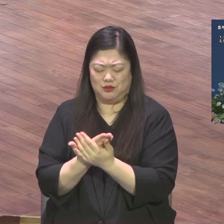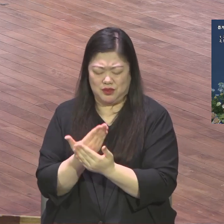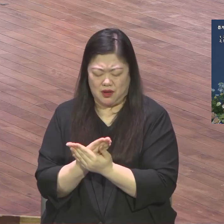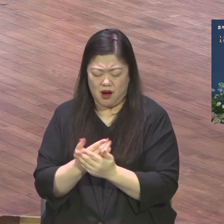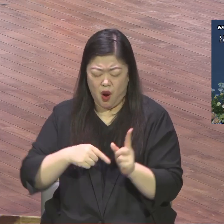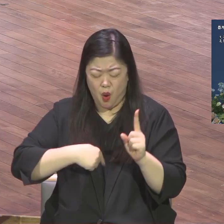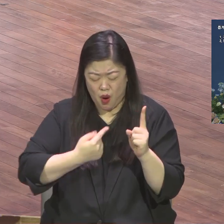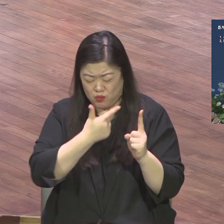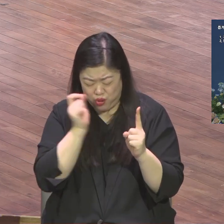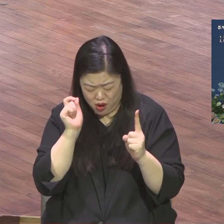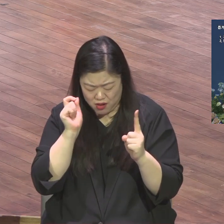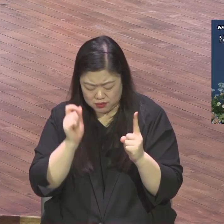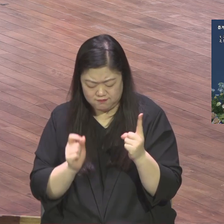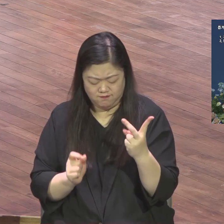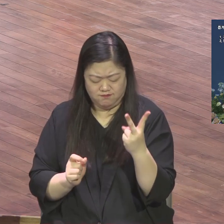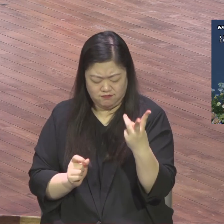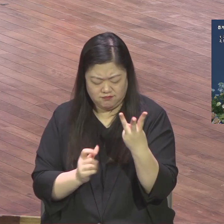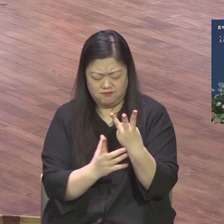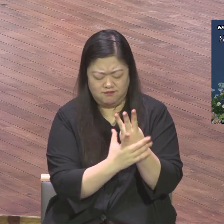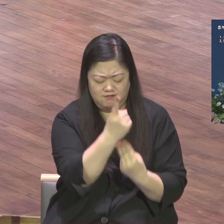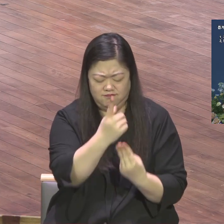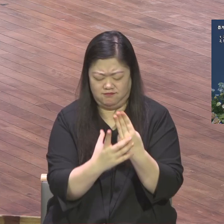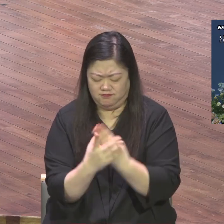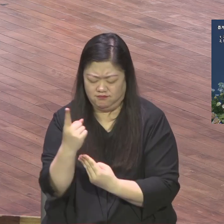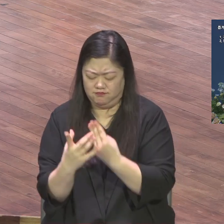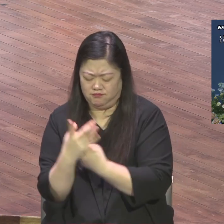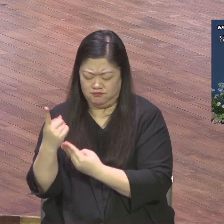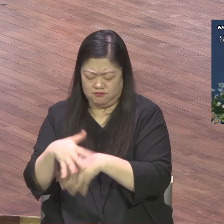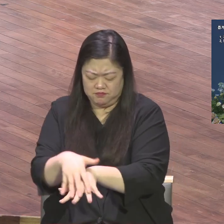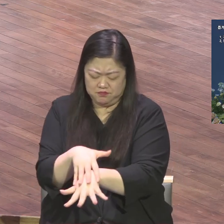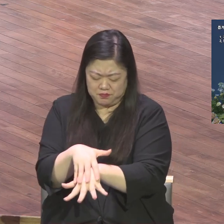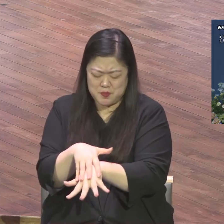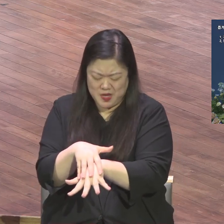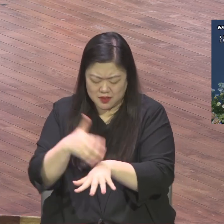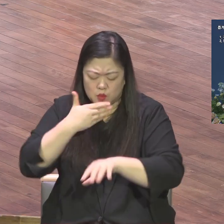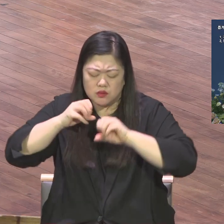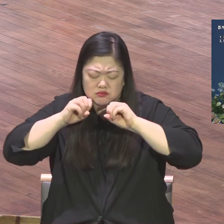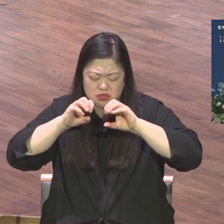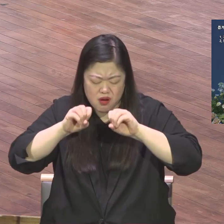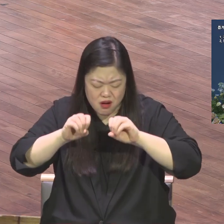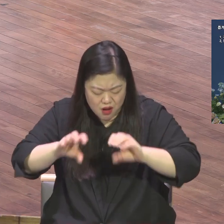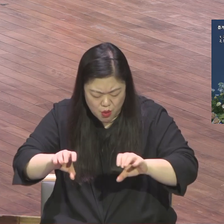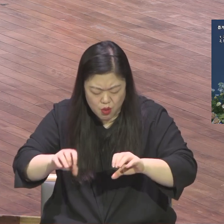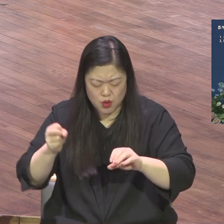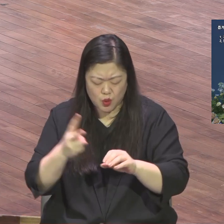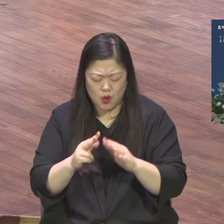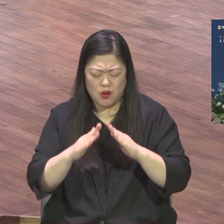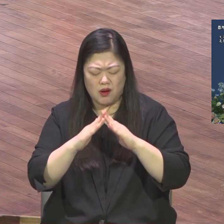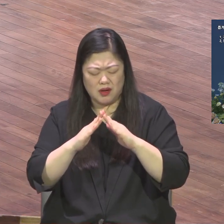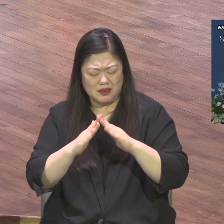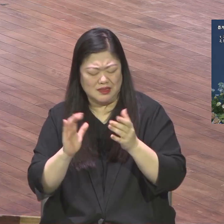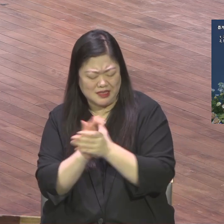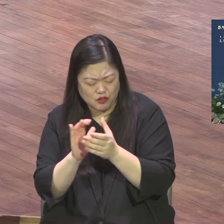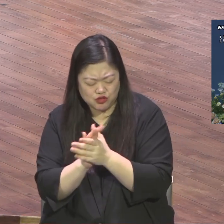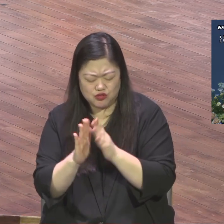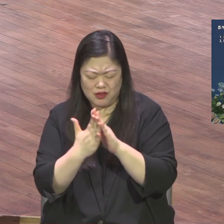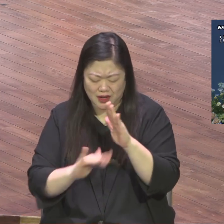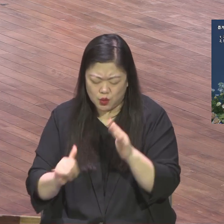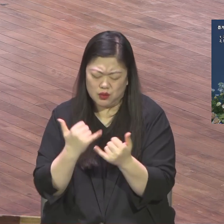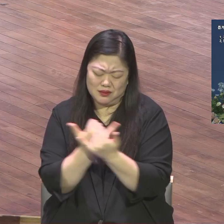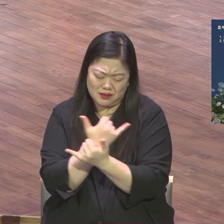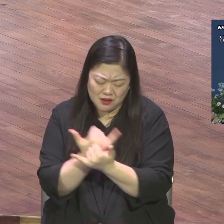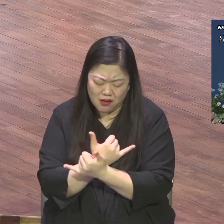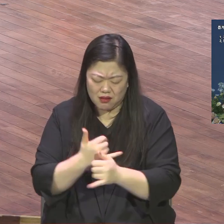다 참여해서 구원학교로 작정된 자들 가족, 일가, 친척, 모든 지인들, 이웃 사람들에게 이